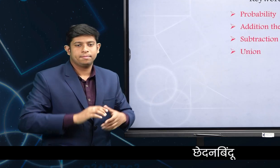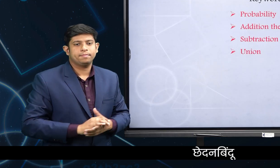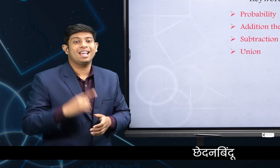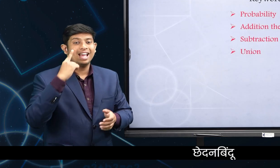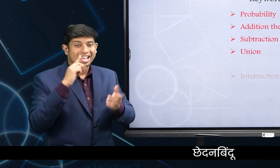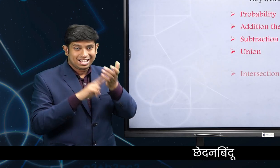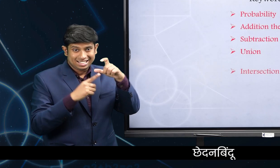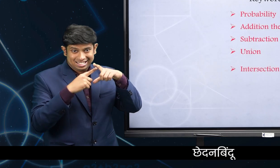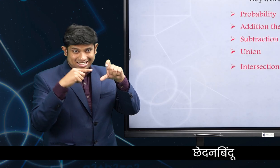इंटरसेक्शन,